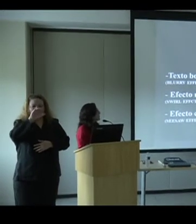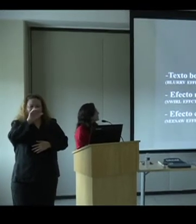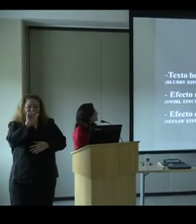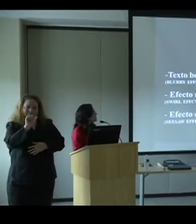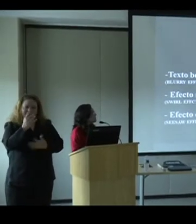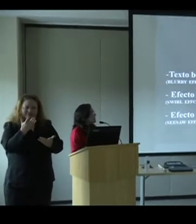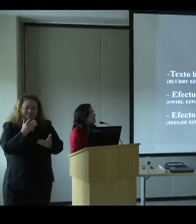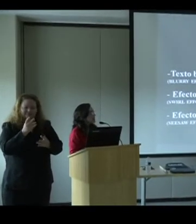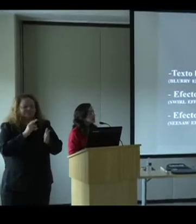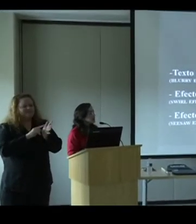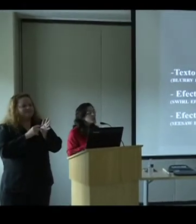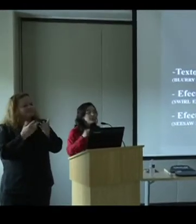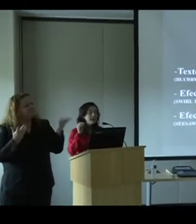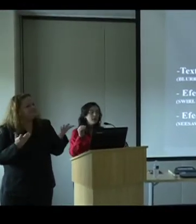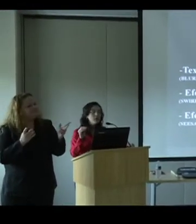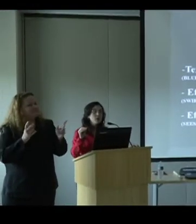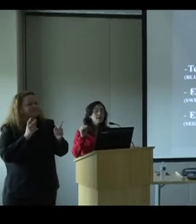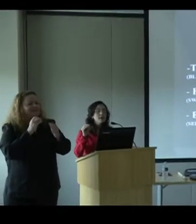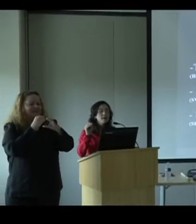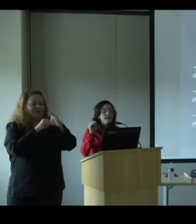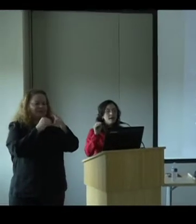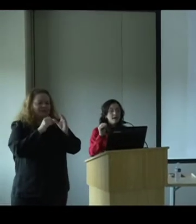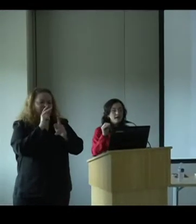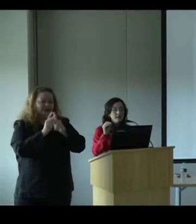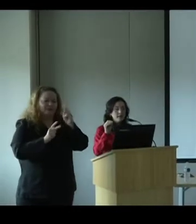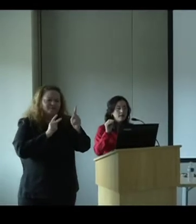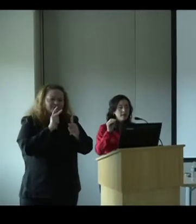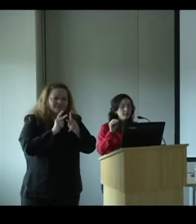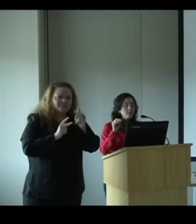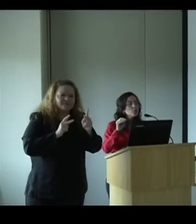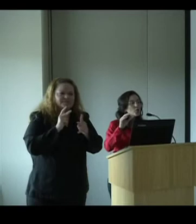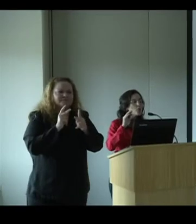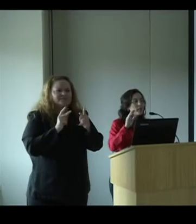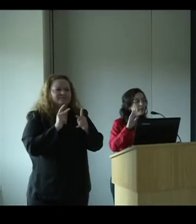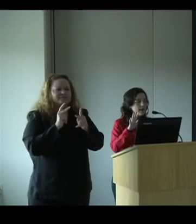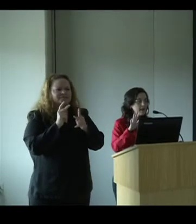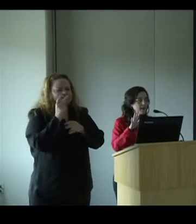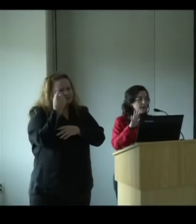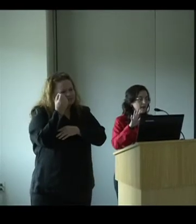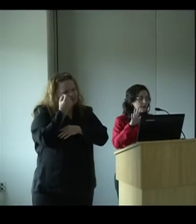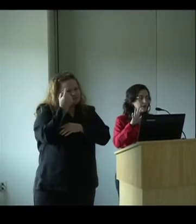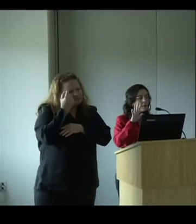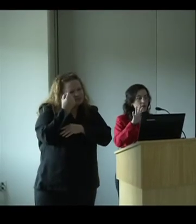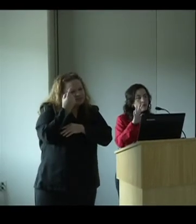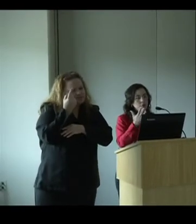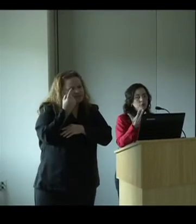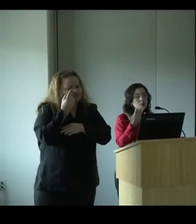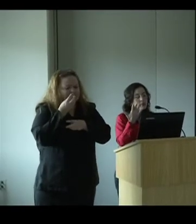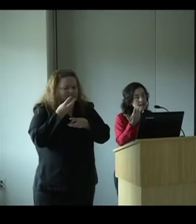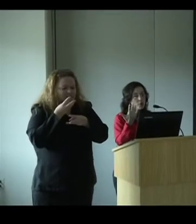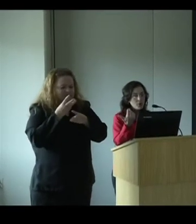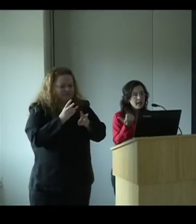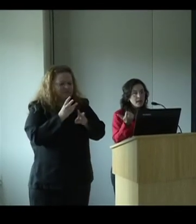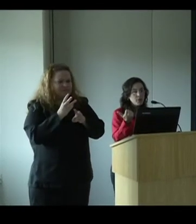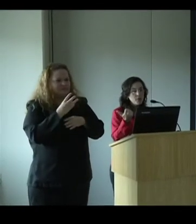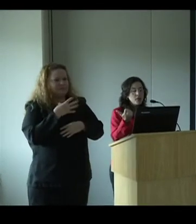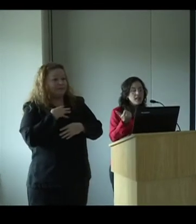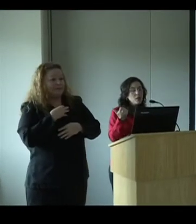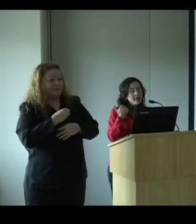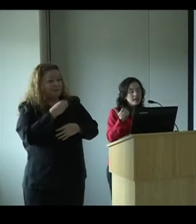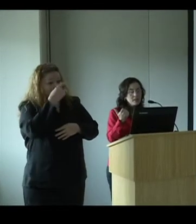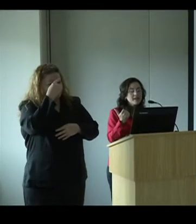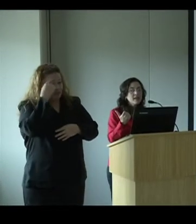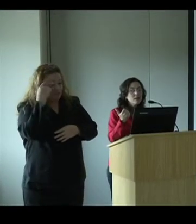donde la persona su cerebro va a interpretar todo lo que ve figura fondo blanco negro